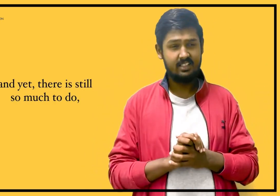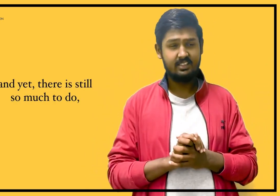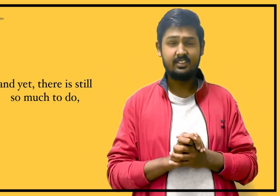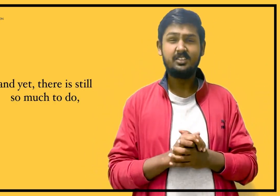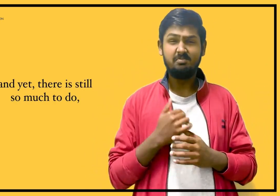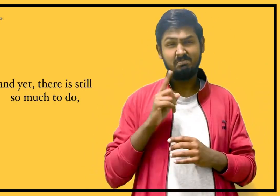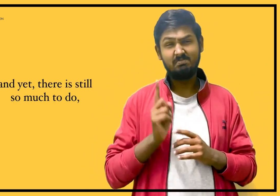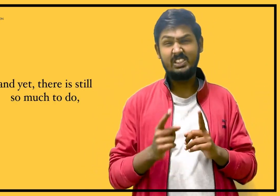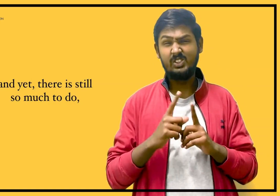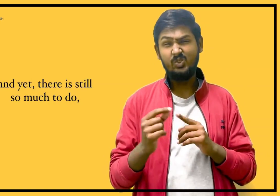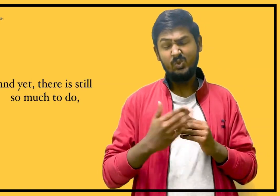काम भी आएंगे मेरे पास।